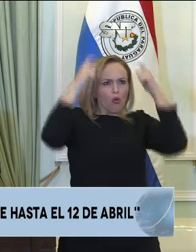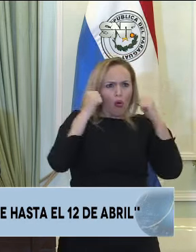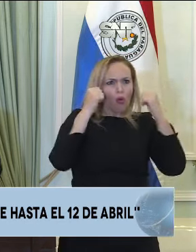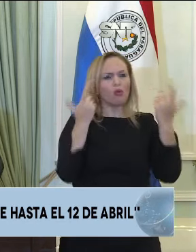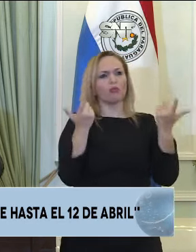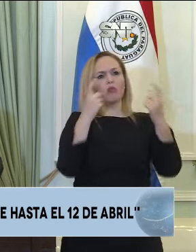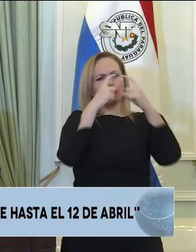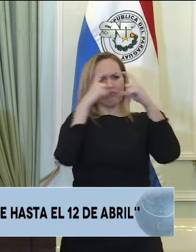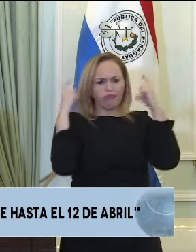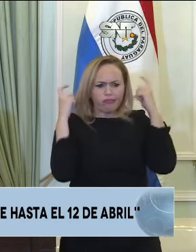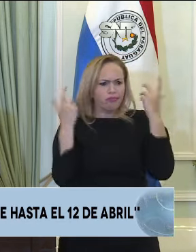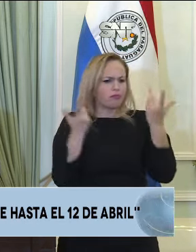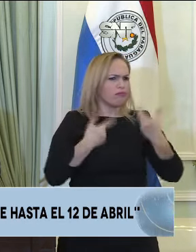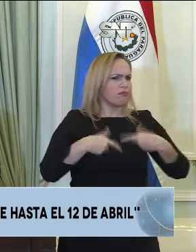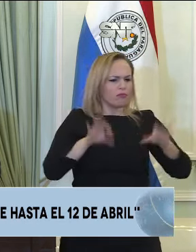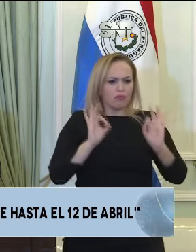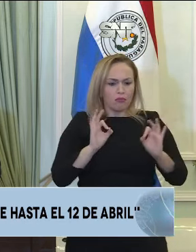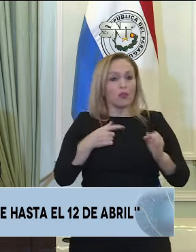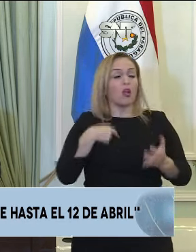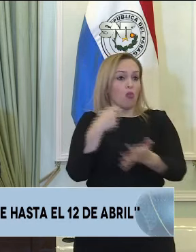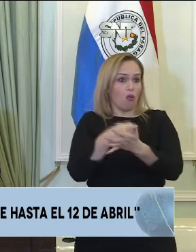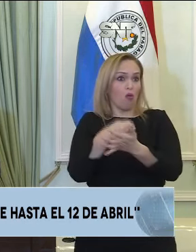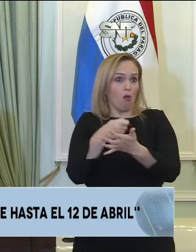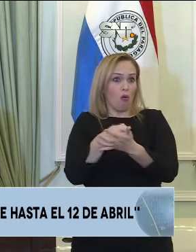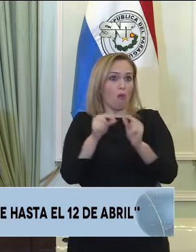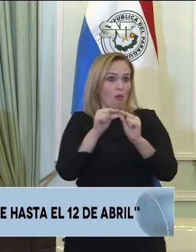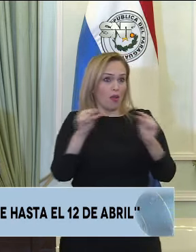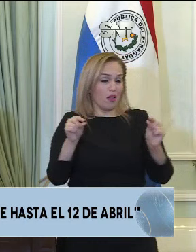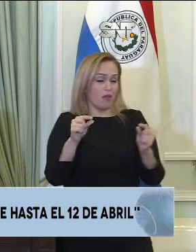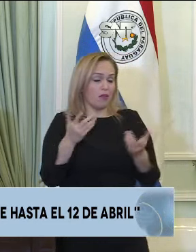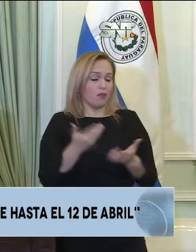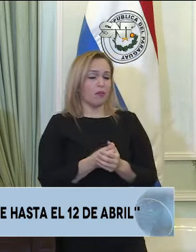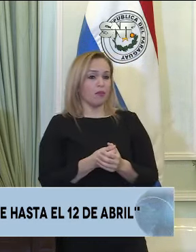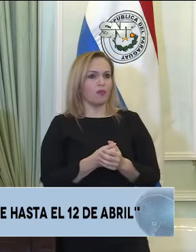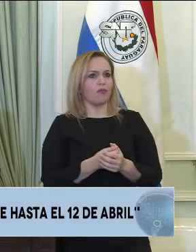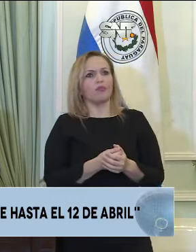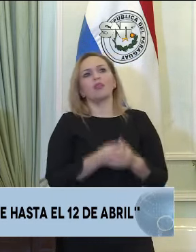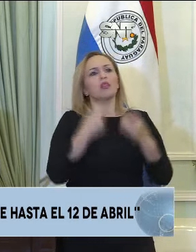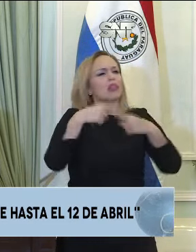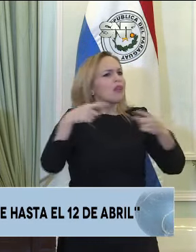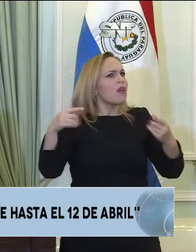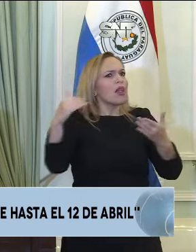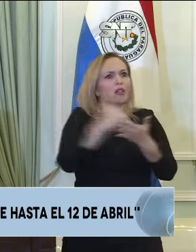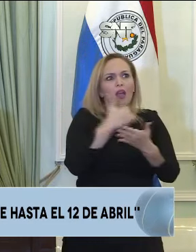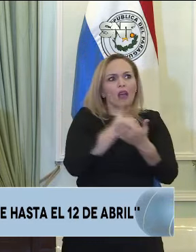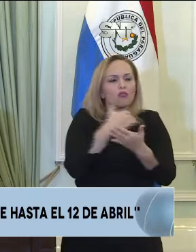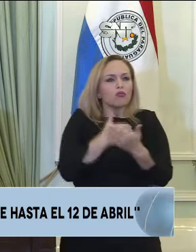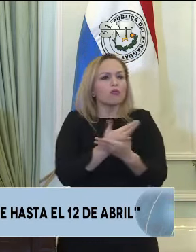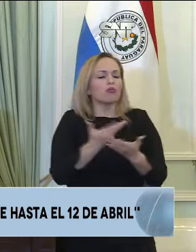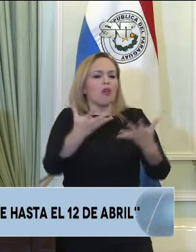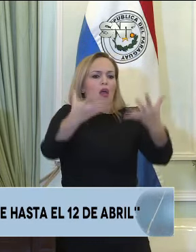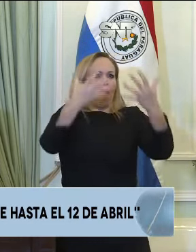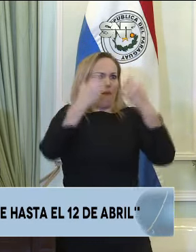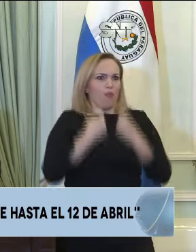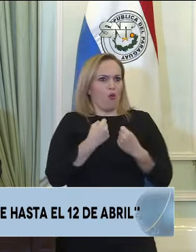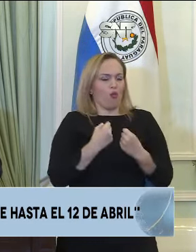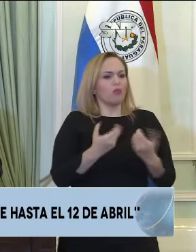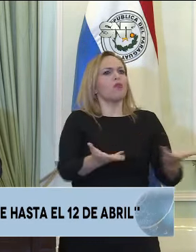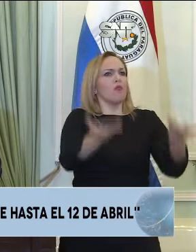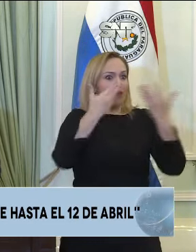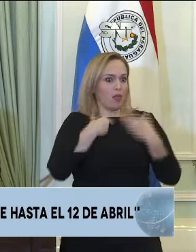quirúrgicos, etcétera. Estamos comprando con la ayuda de todas las instituciones del Estado, el apoyo firme